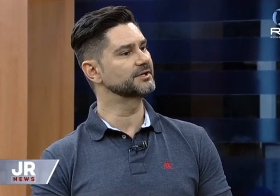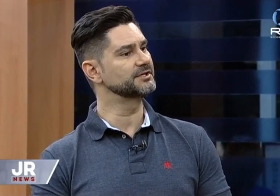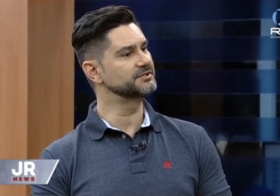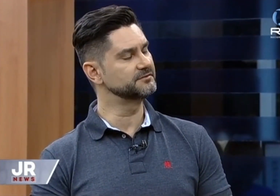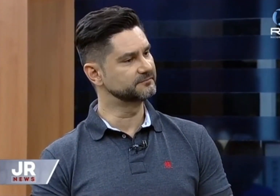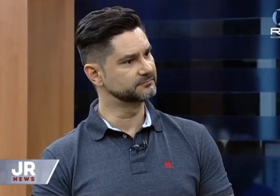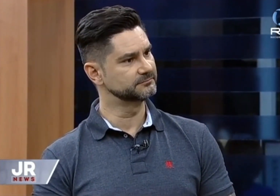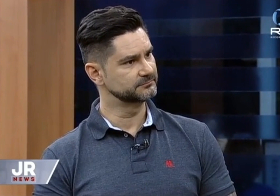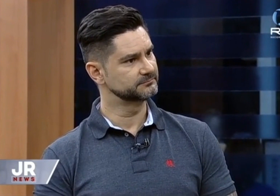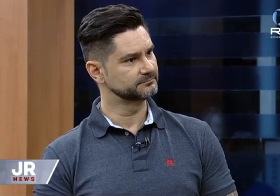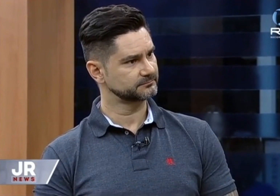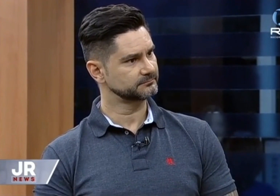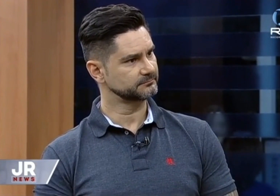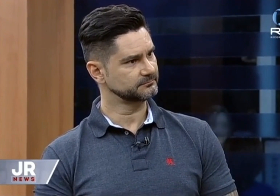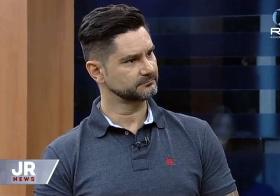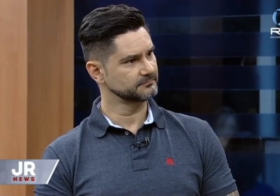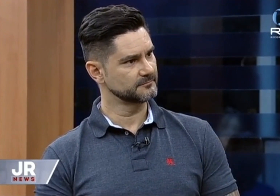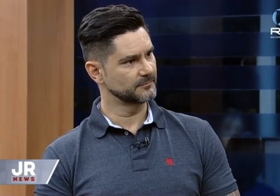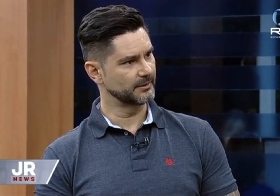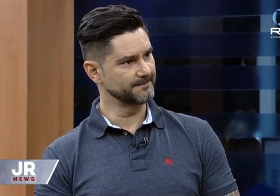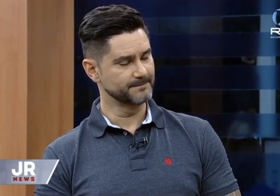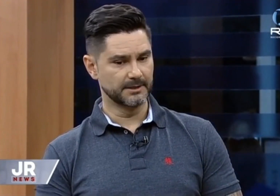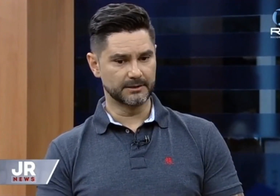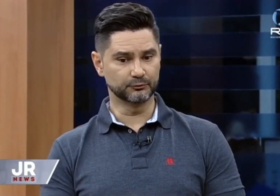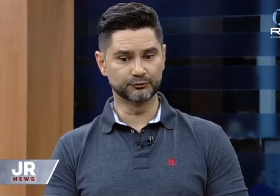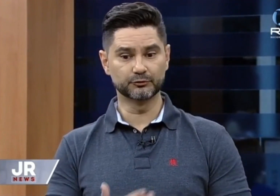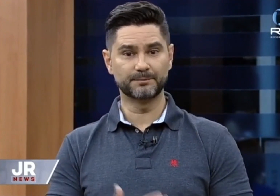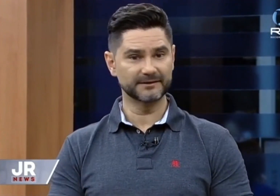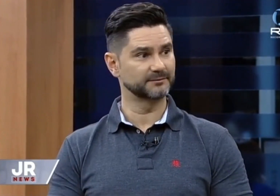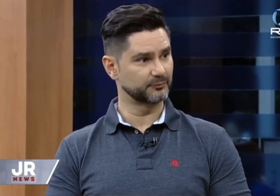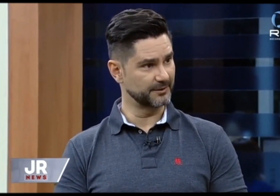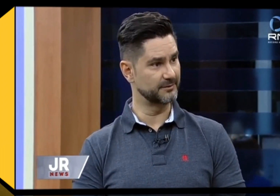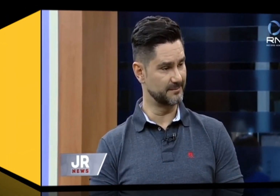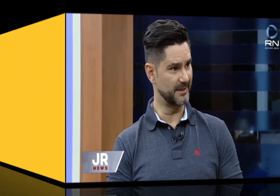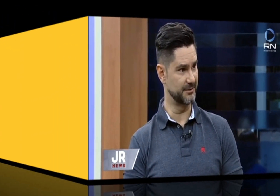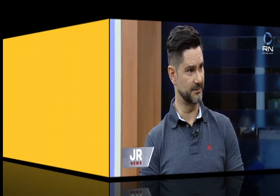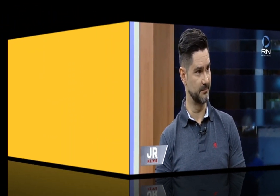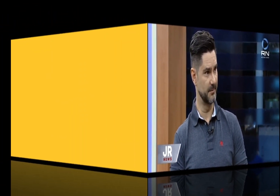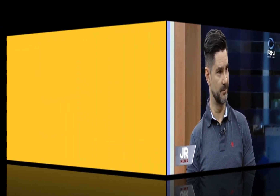no cognitivo. Né? Então o surdo pensa por meio da imagem.